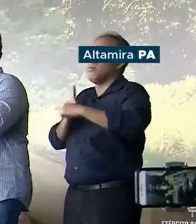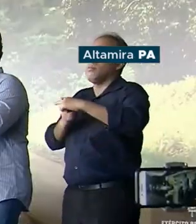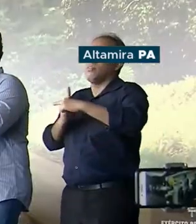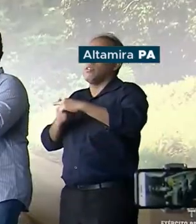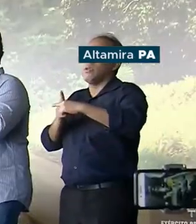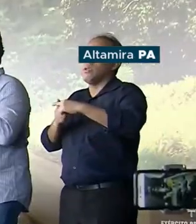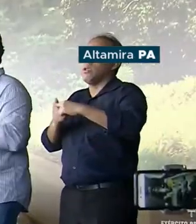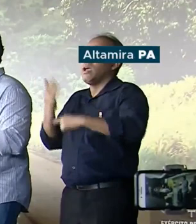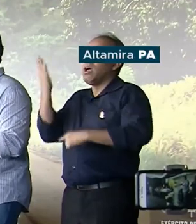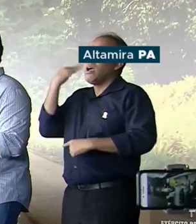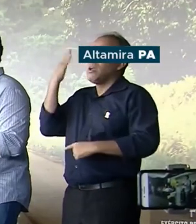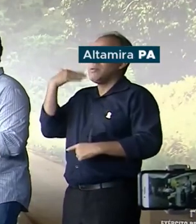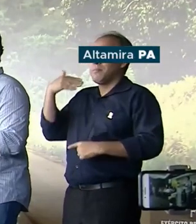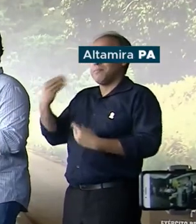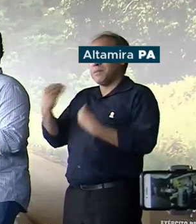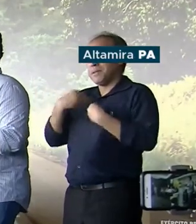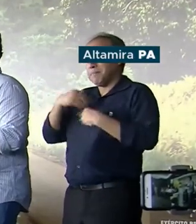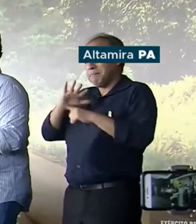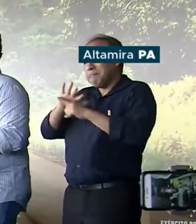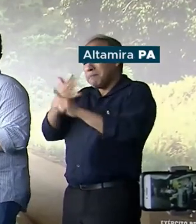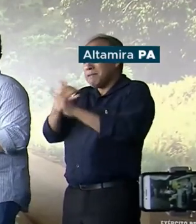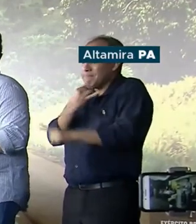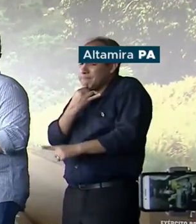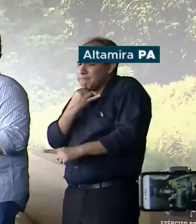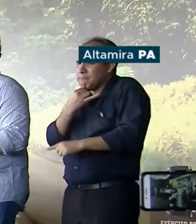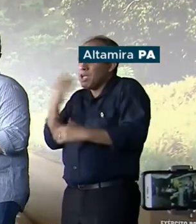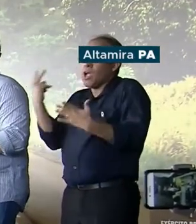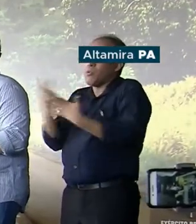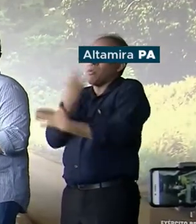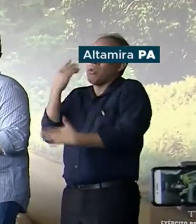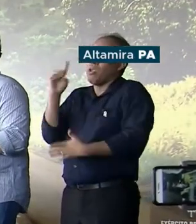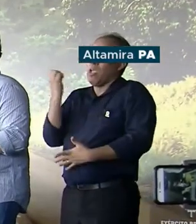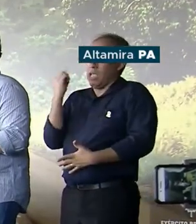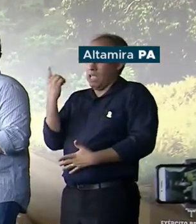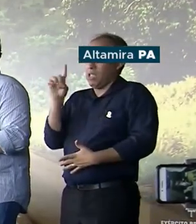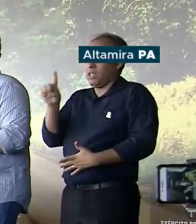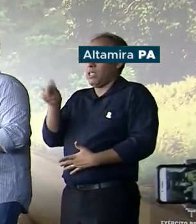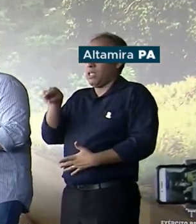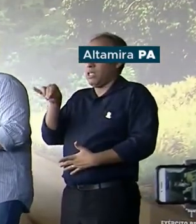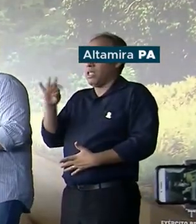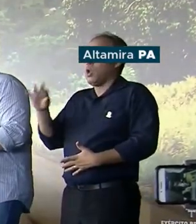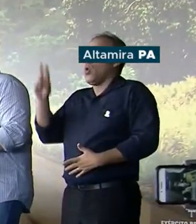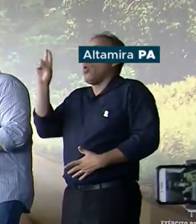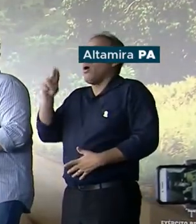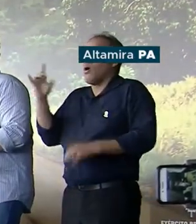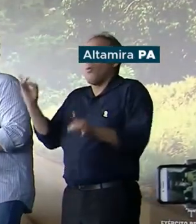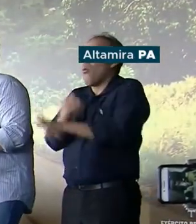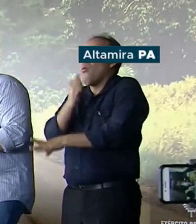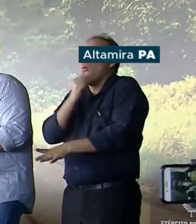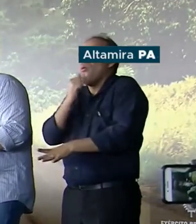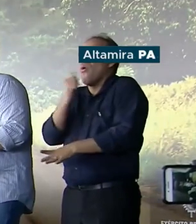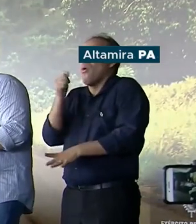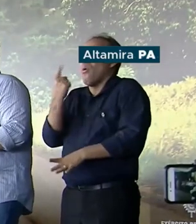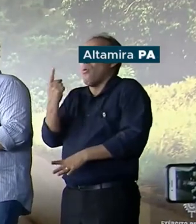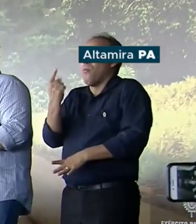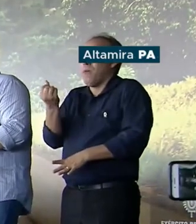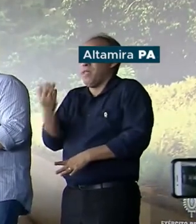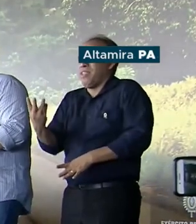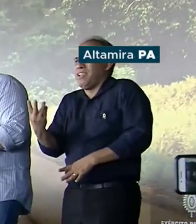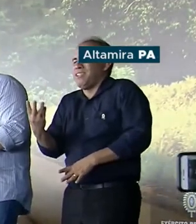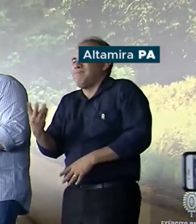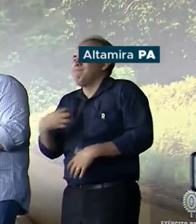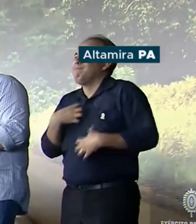aquilo que me dava mais tristeza era ter passado pelo DENIT e não ter concluído a 163. E eu falava isso.